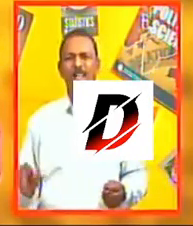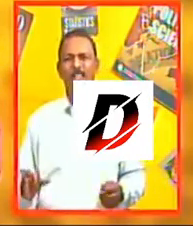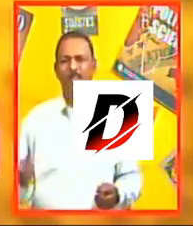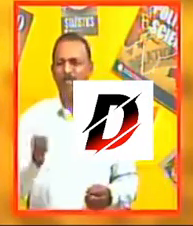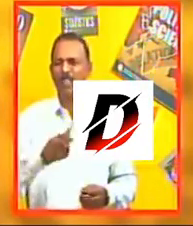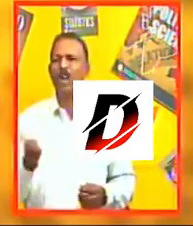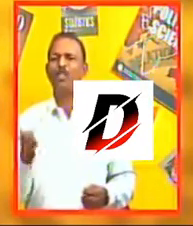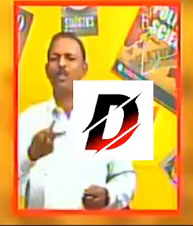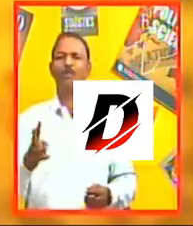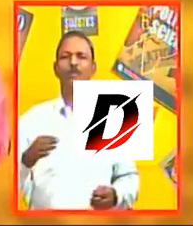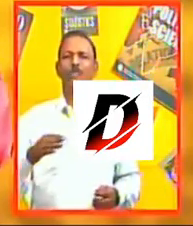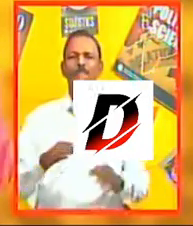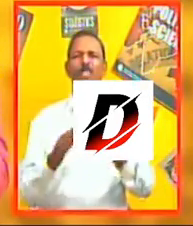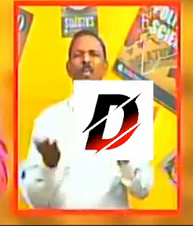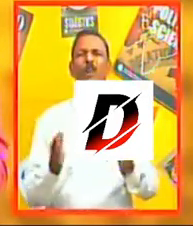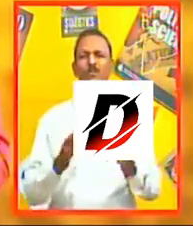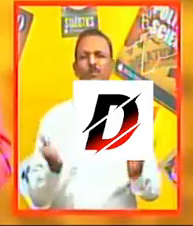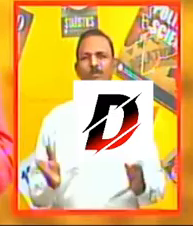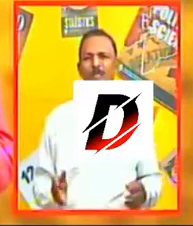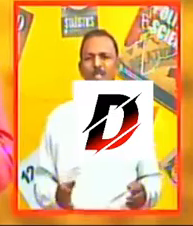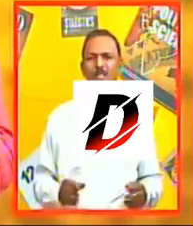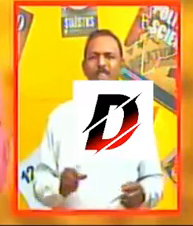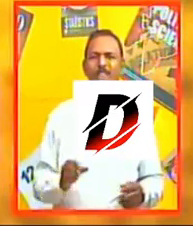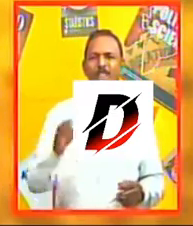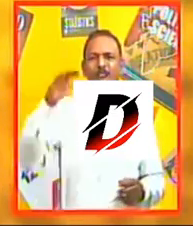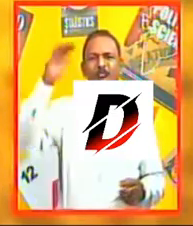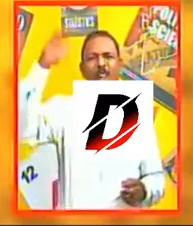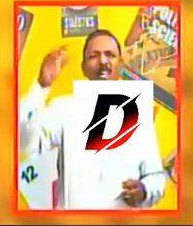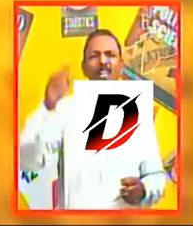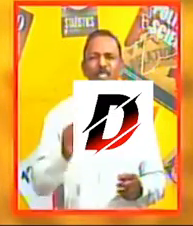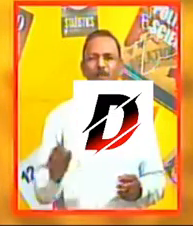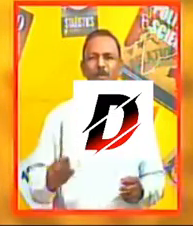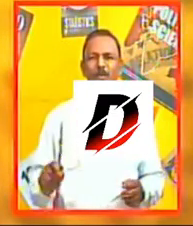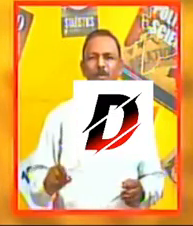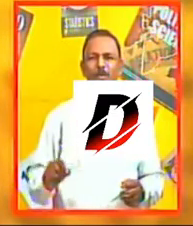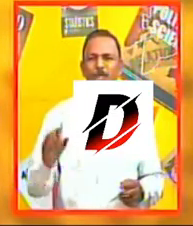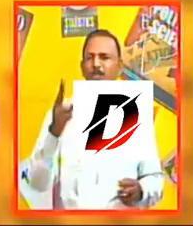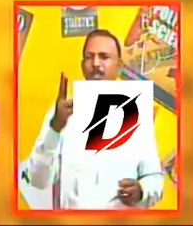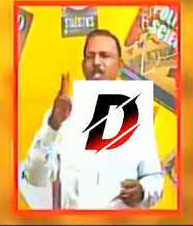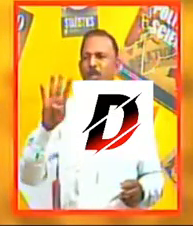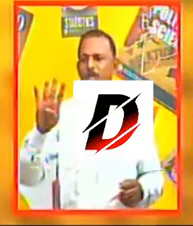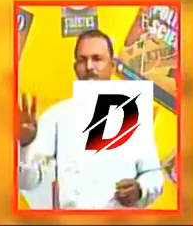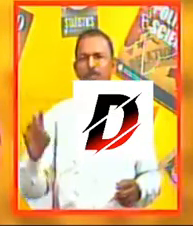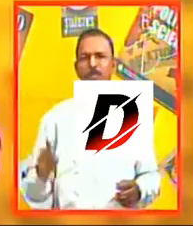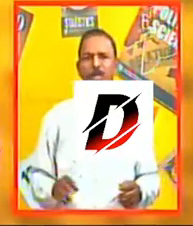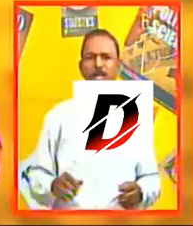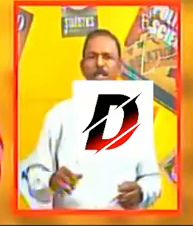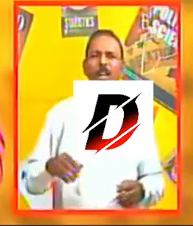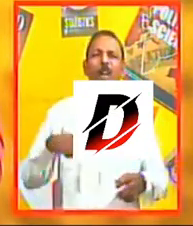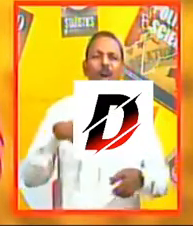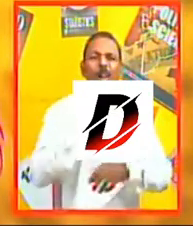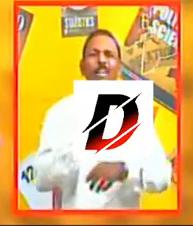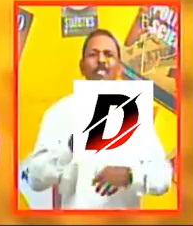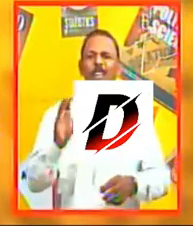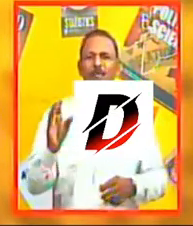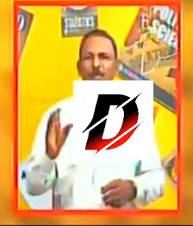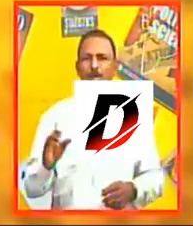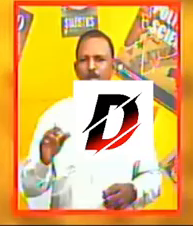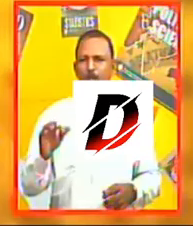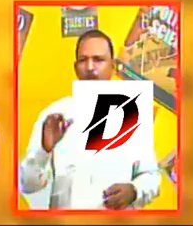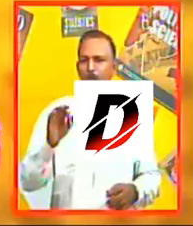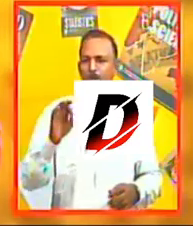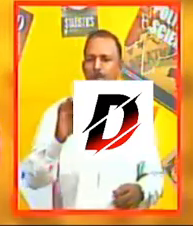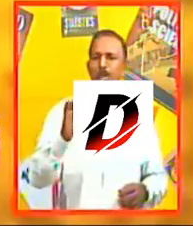வானிலை காலநிலை வேறுபடுத்துக. இந்த வானிலை என்பது 24 மணி நேரம், காலநிலை